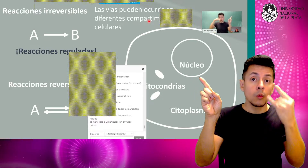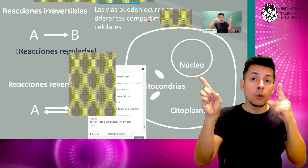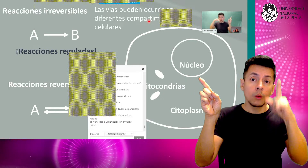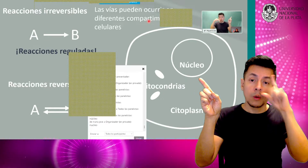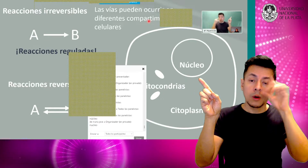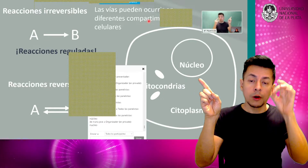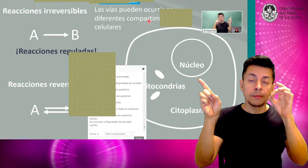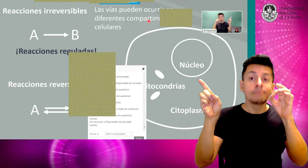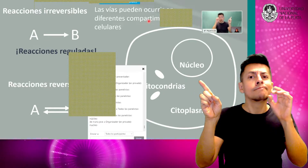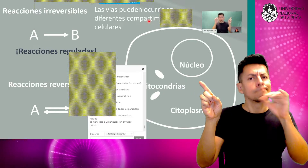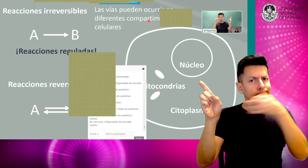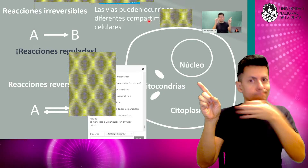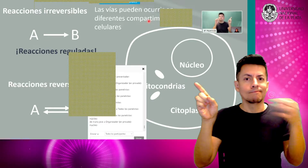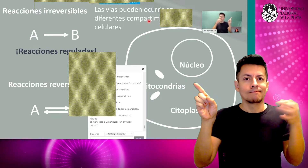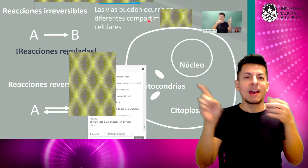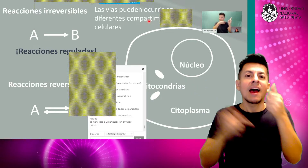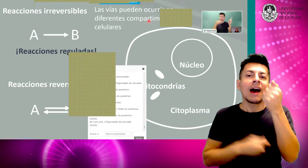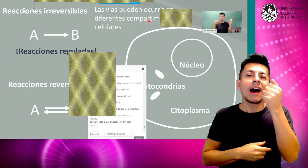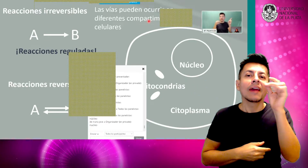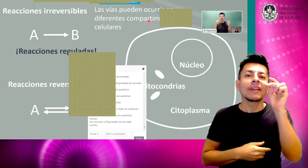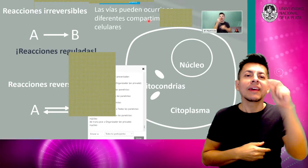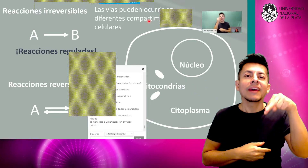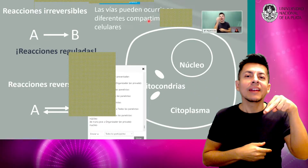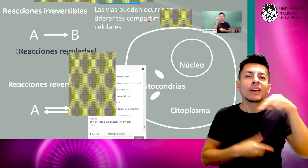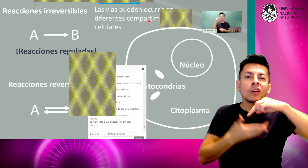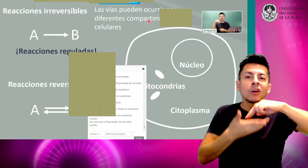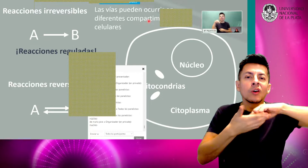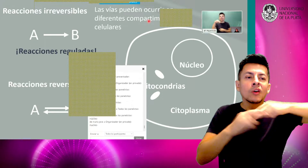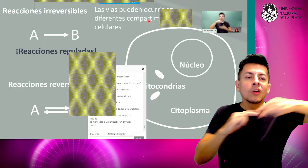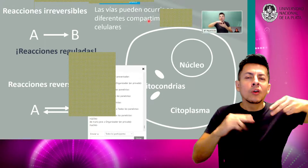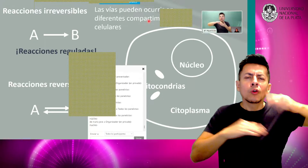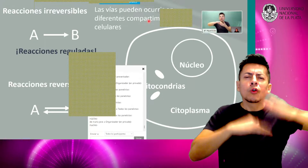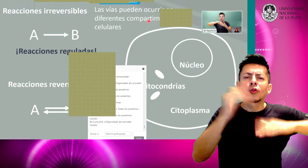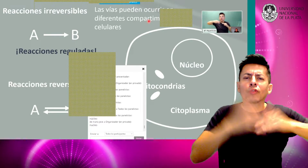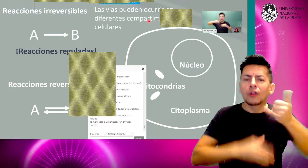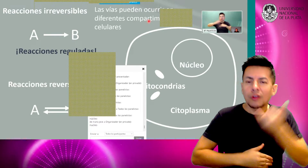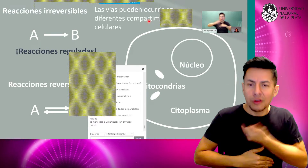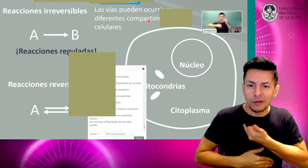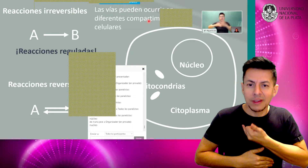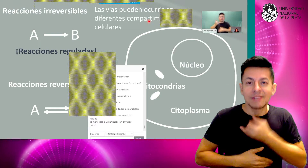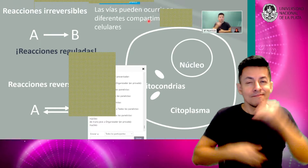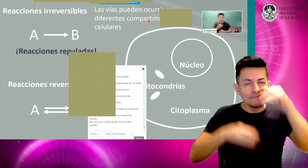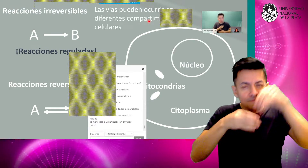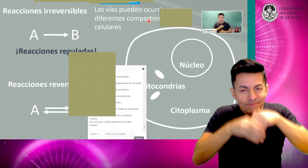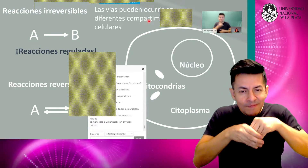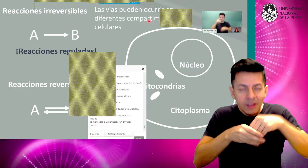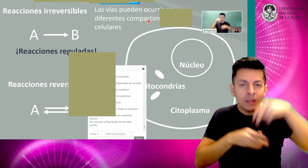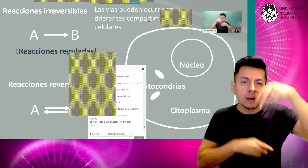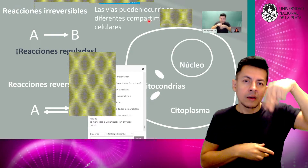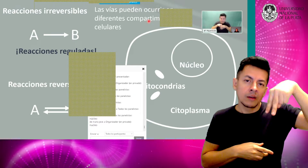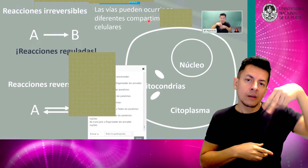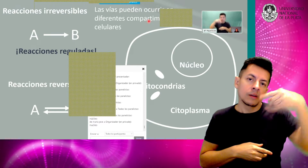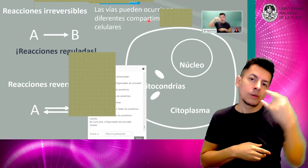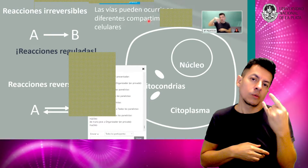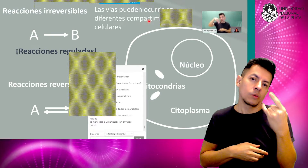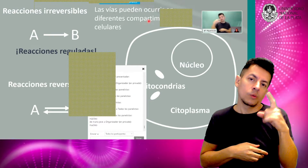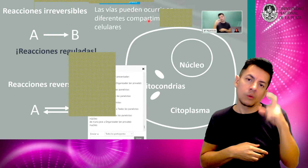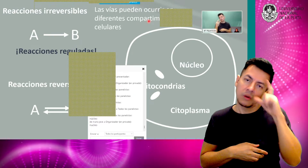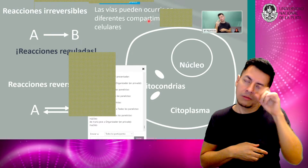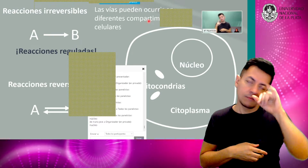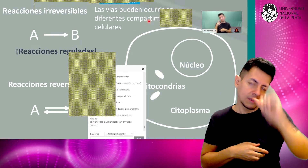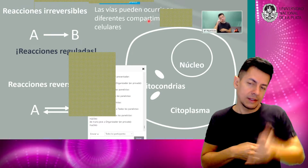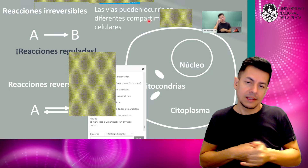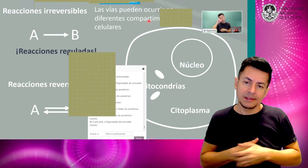construcción del ADN sea en el núcleo directamente, que esas reacciones químicas asociadas al ADN estén ocurriendo específicamente en el